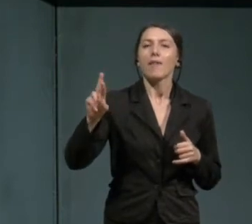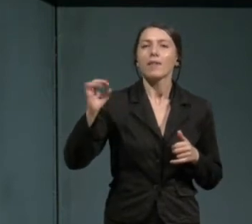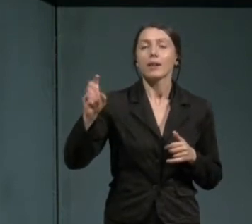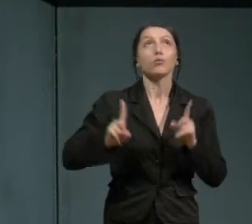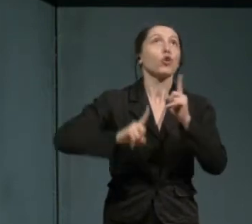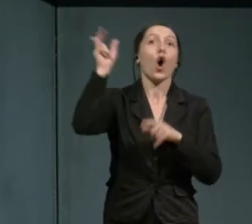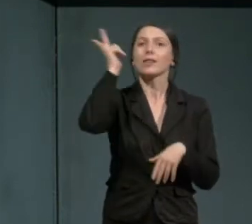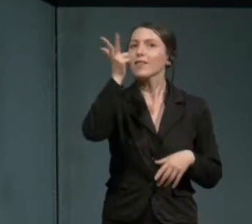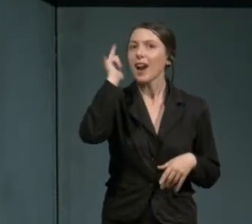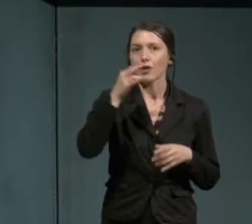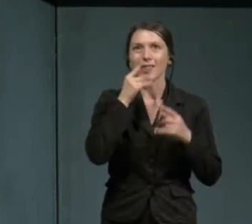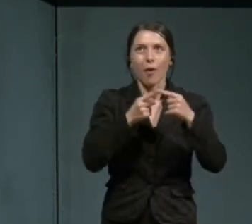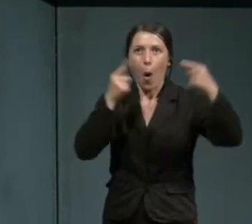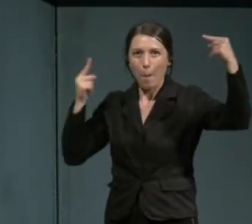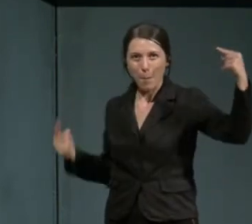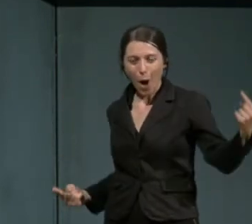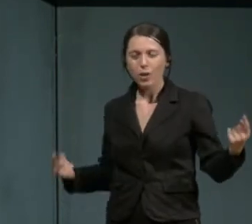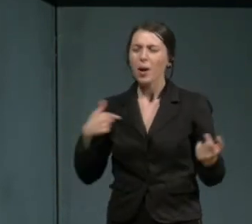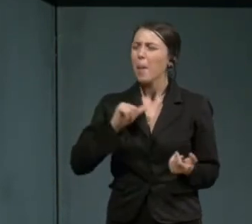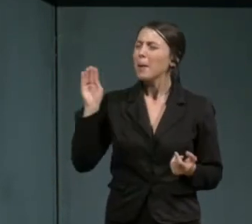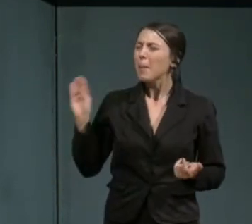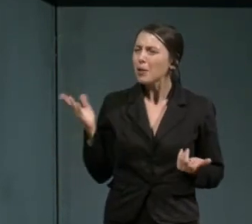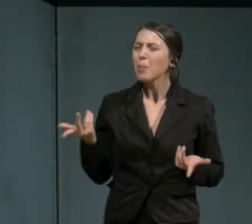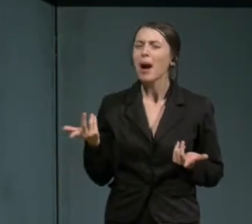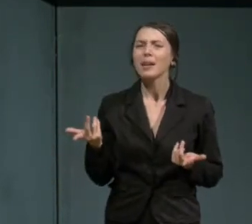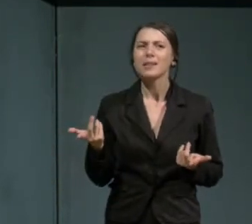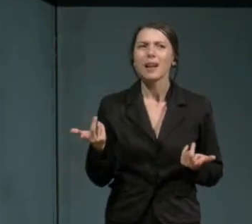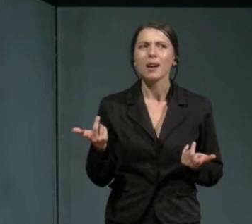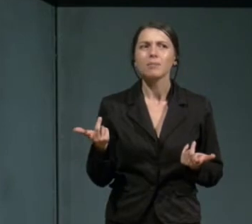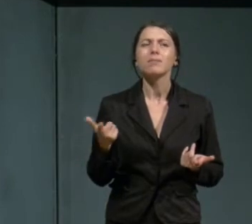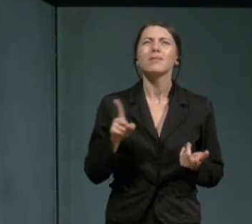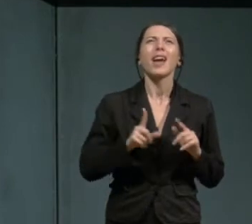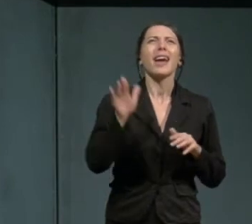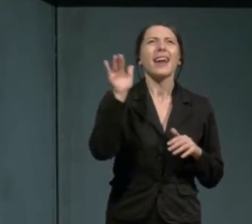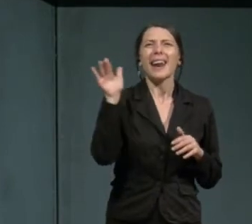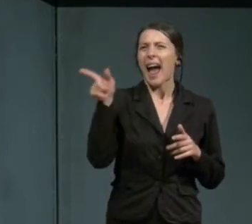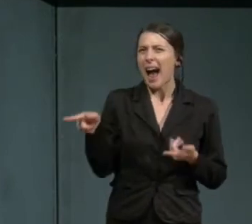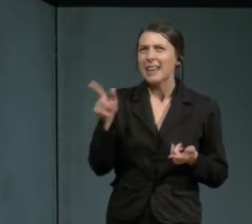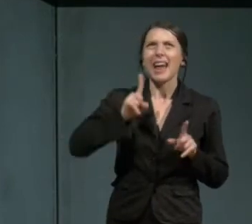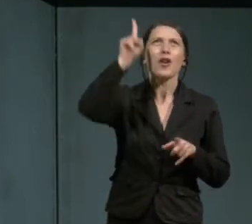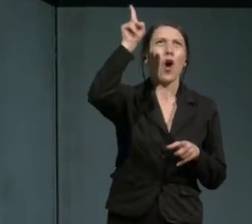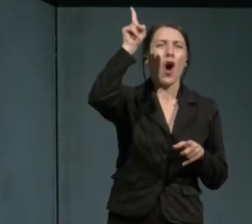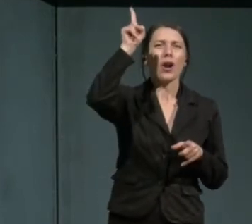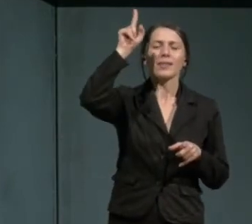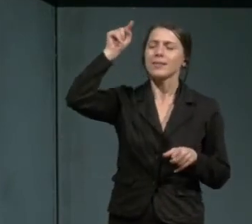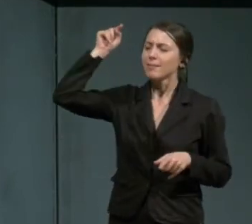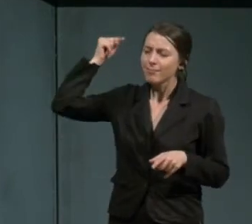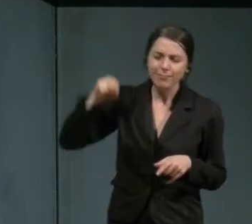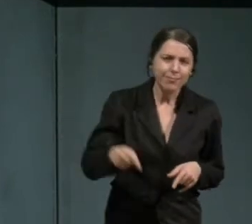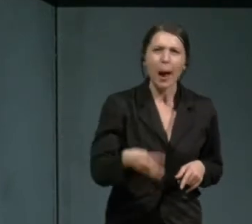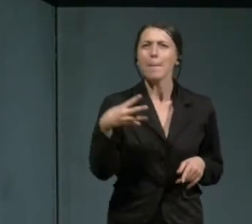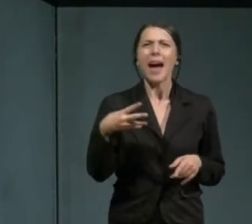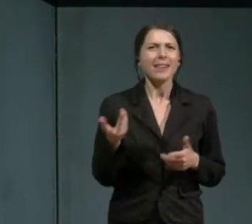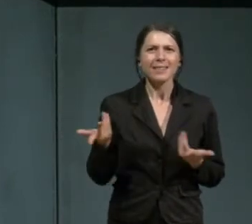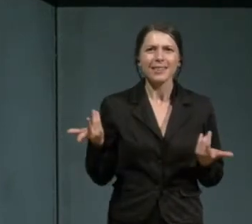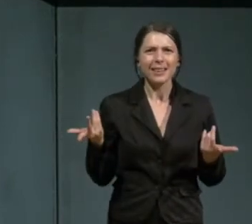allora la mia prima domanda è questa che cosa è andato a cercare una ragazza del nord come te a marsiglia che